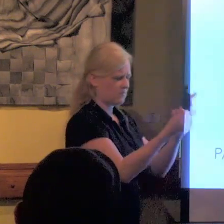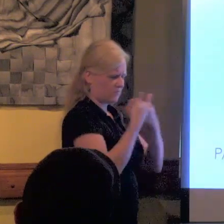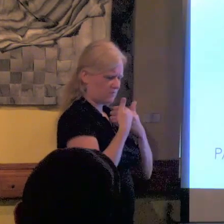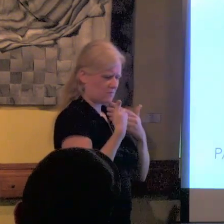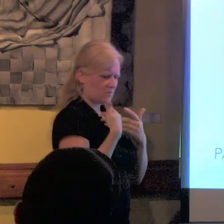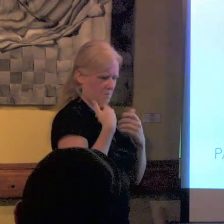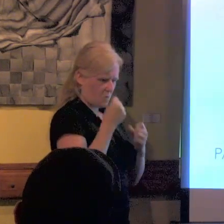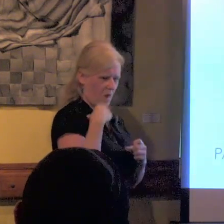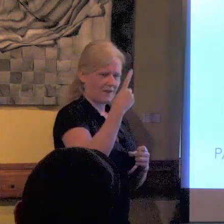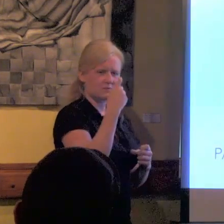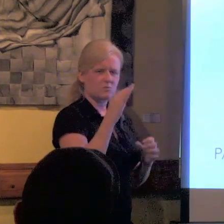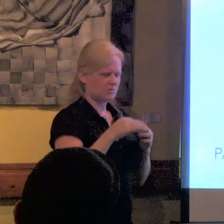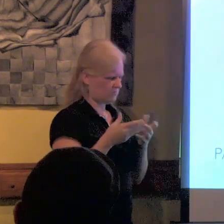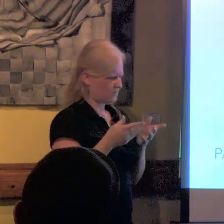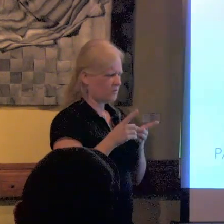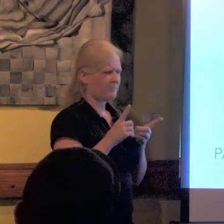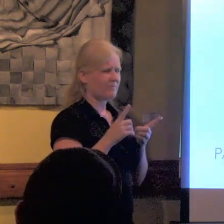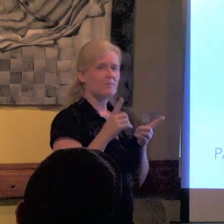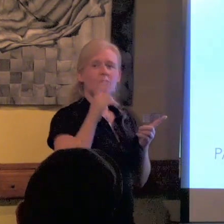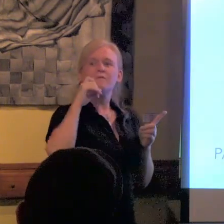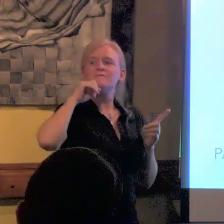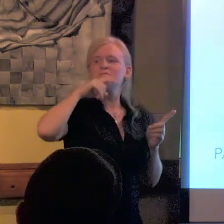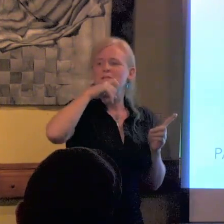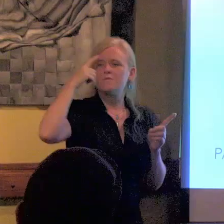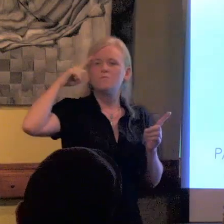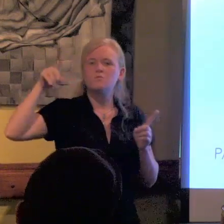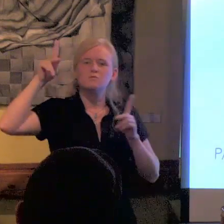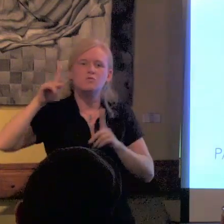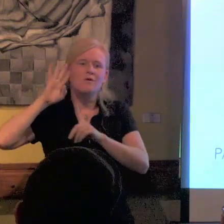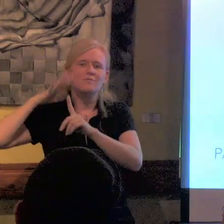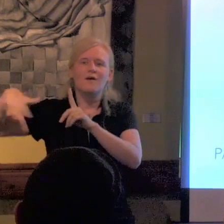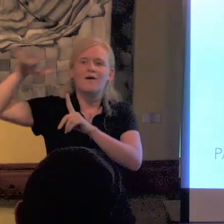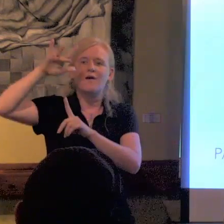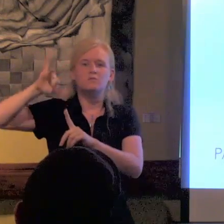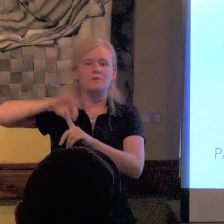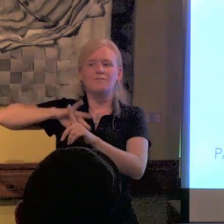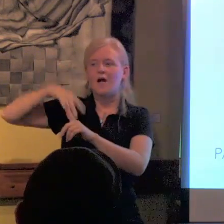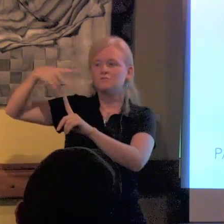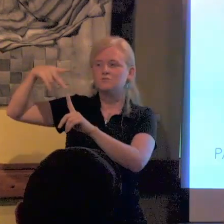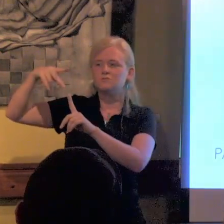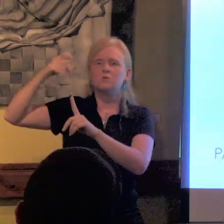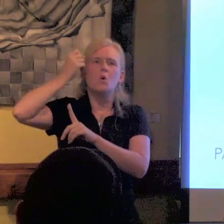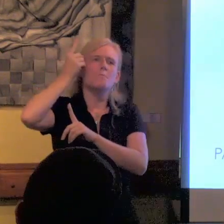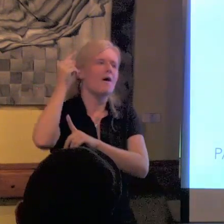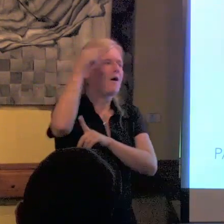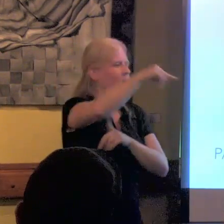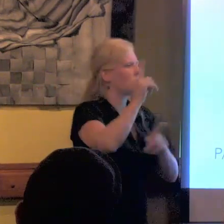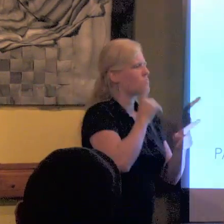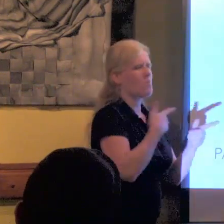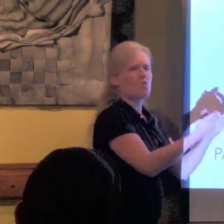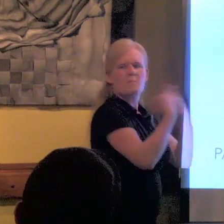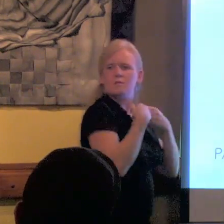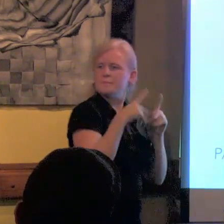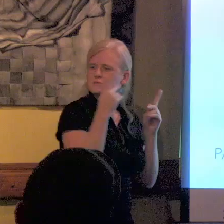On a eu l'exemple de Cynthia Benoît, savoir est-ce que ça serait bien que je pose une question en ce moment. Et c'est difficile pour une personne entendante